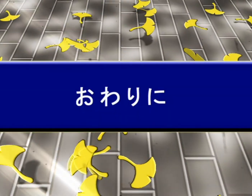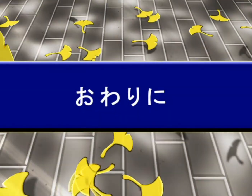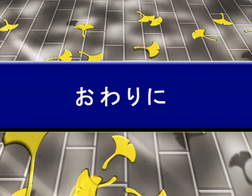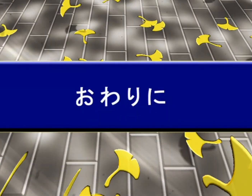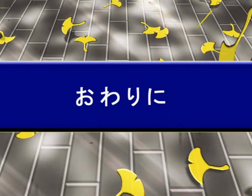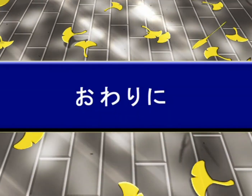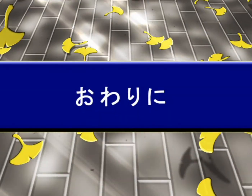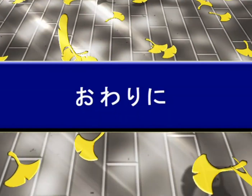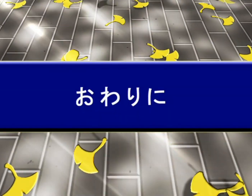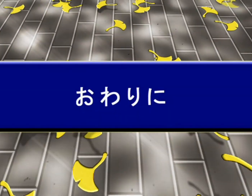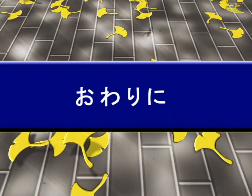おわりに